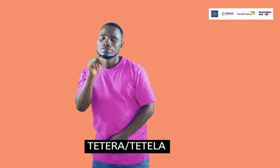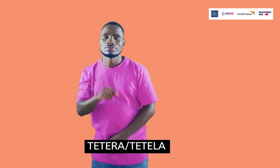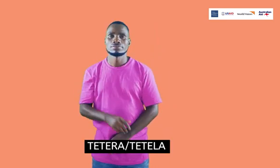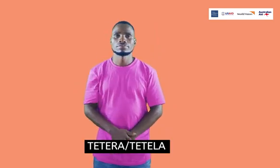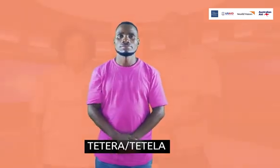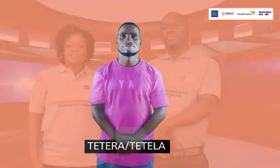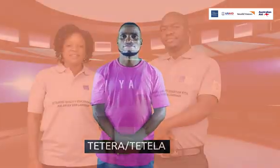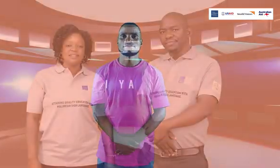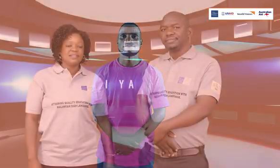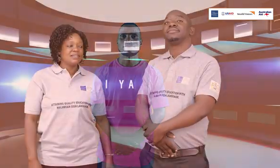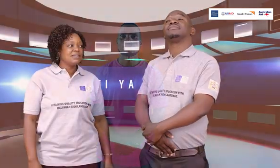Tetera.